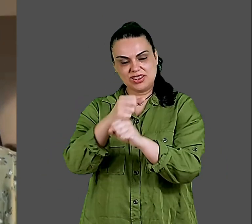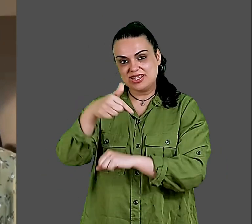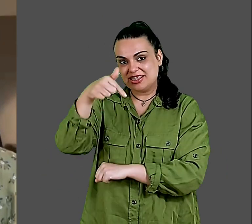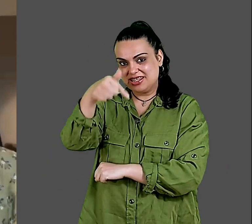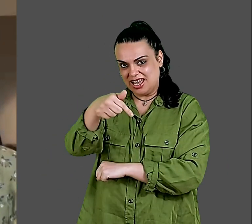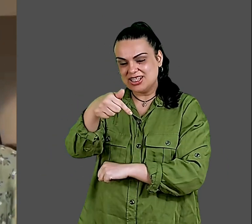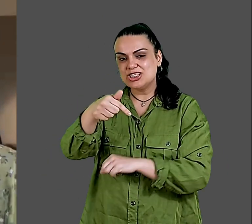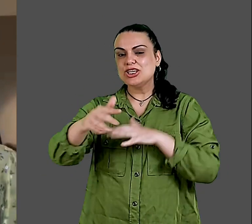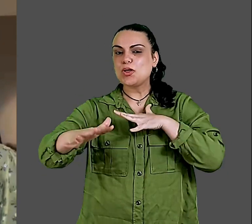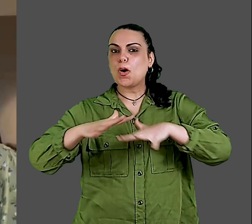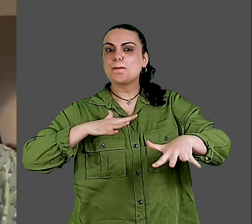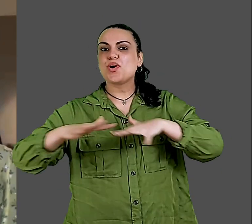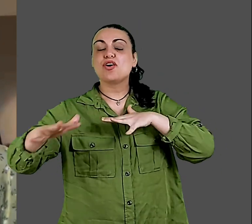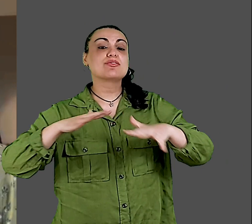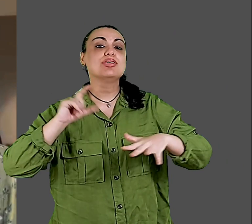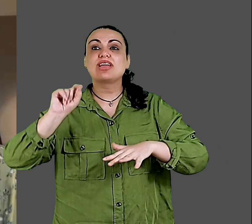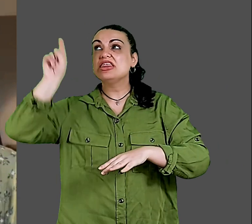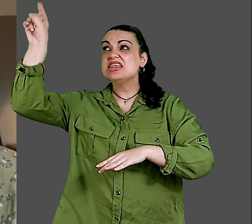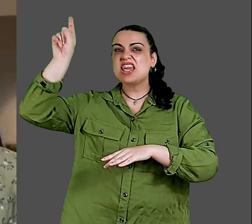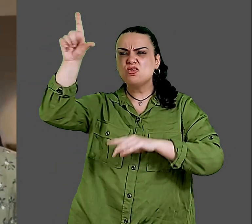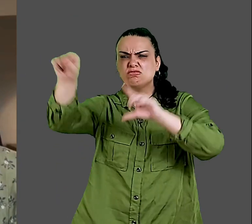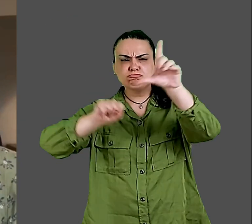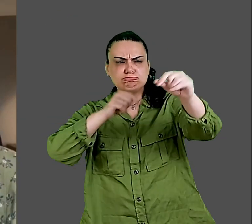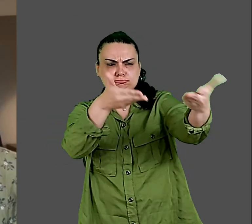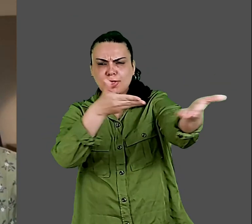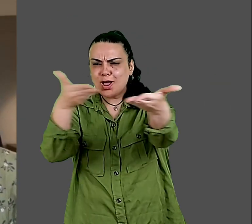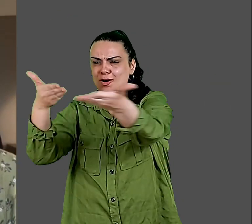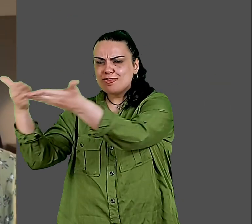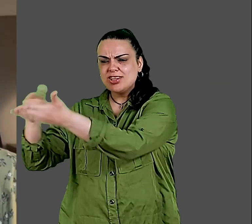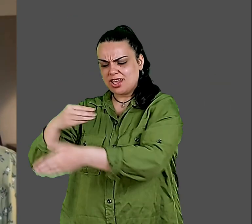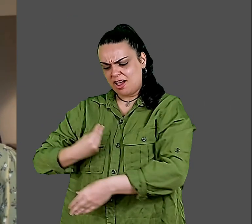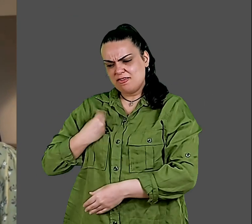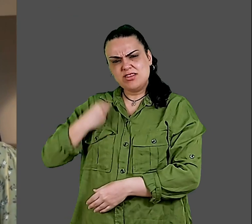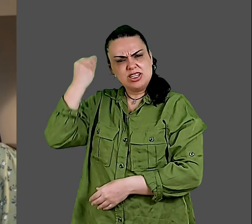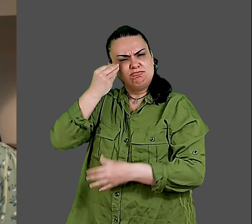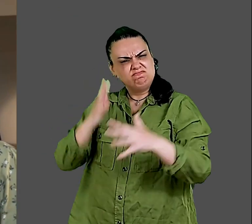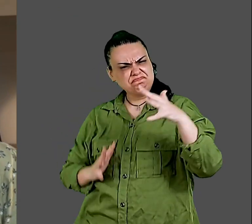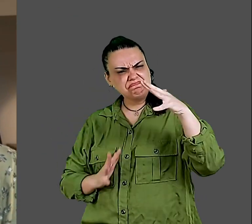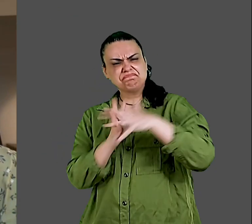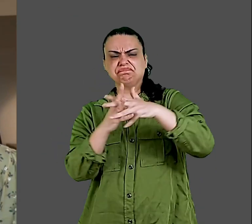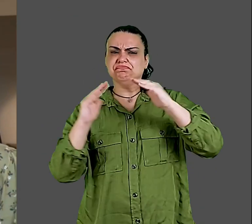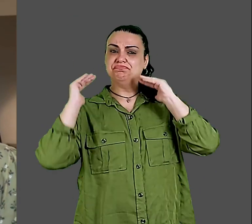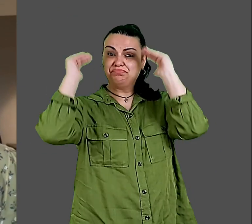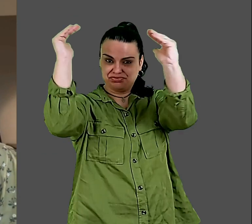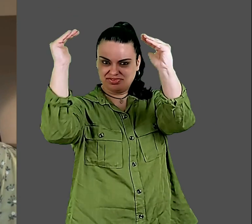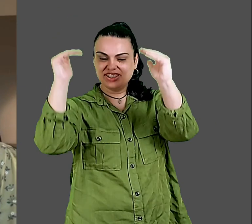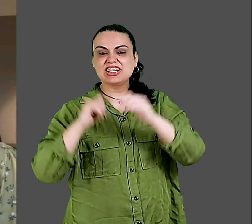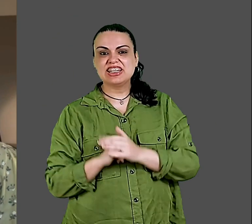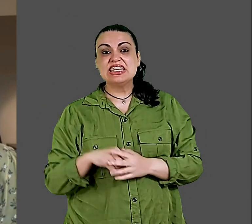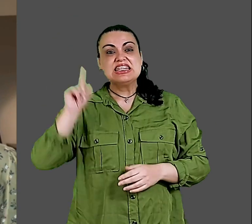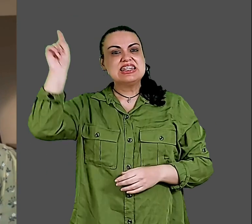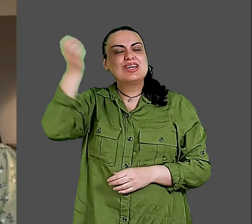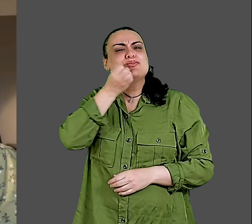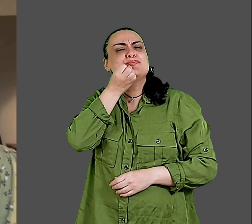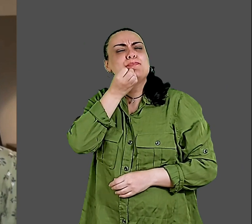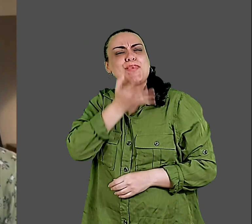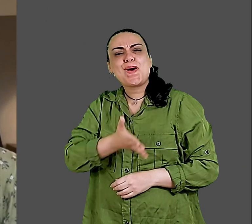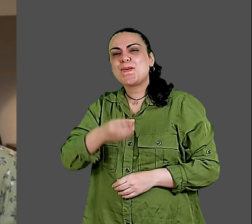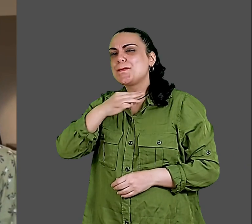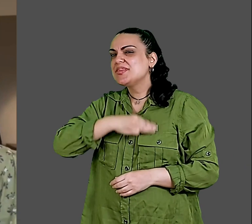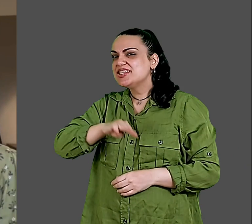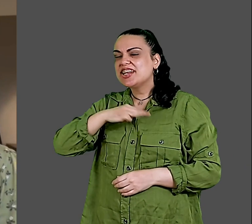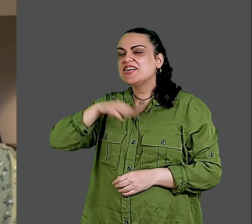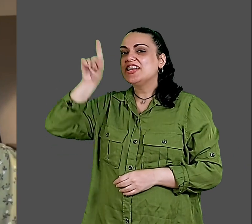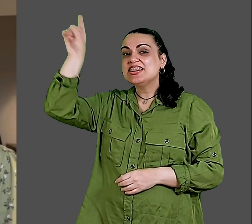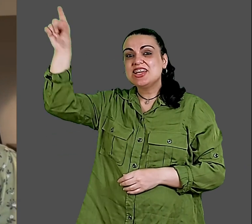de 7 do nosso movimento Chamados à Excelência. O Senhor, por bondade e misericórdia, tem nos conduzido a um alvo. E eu